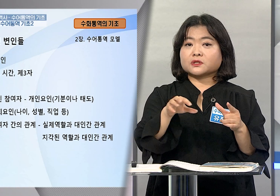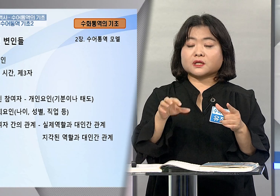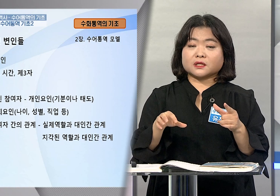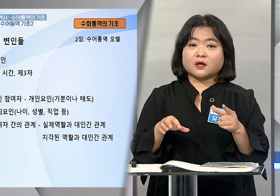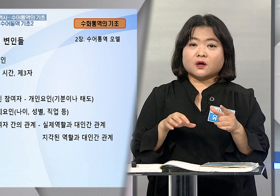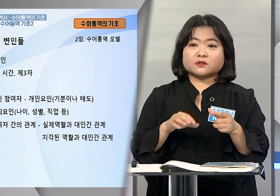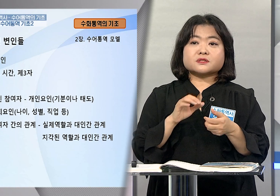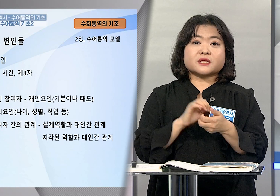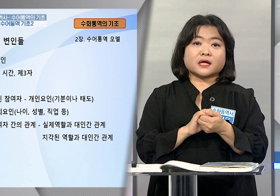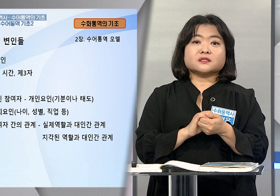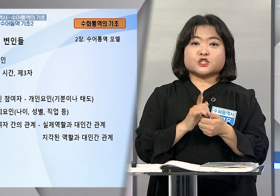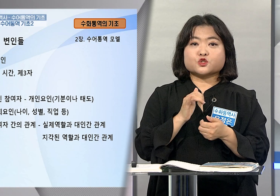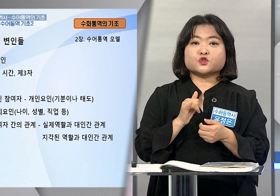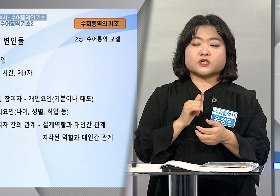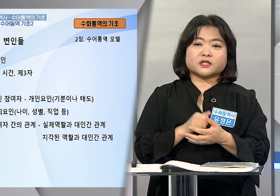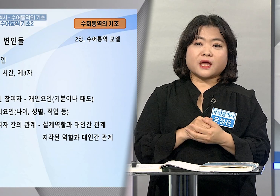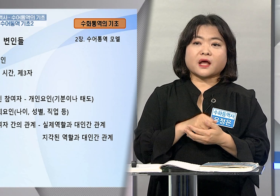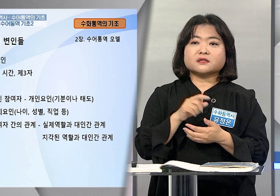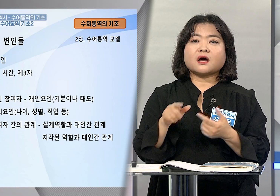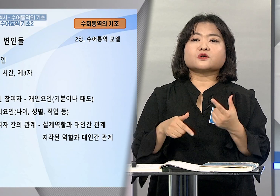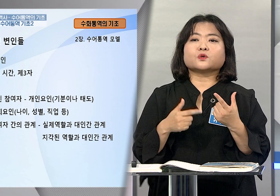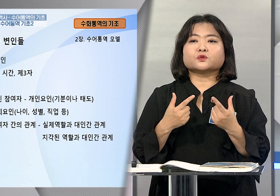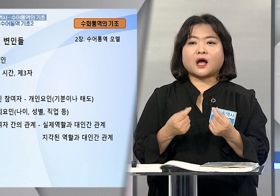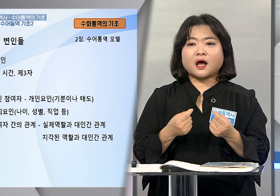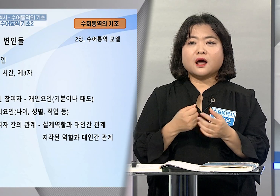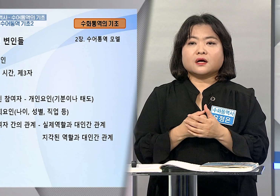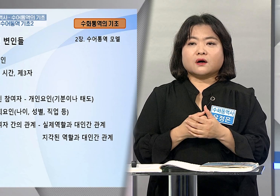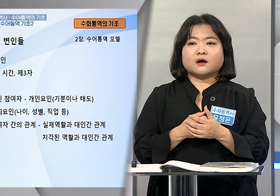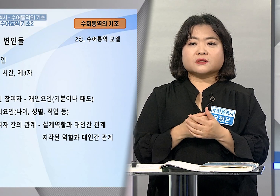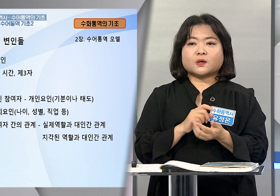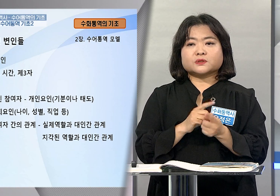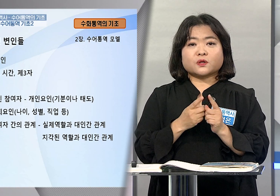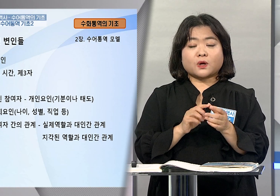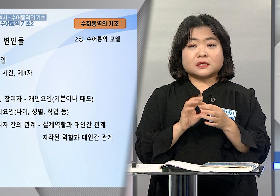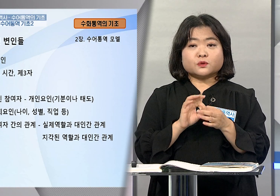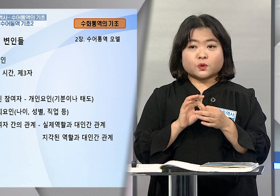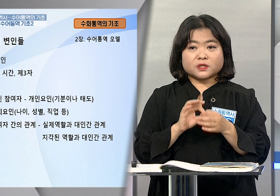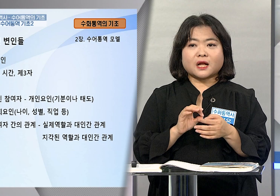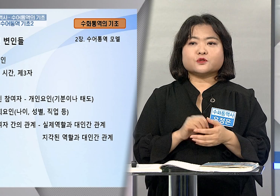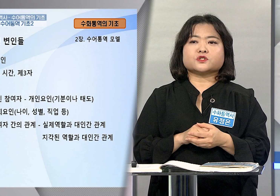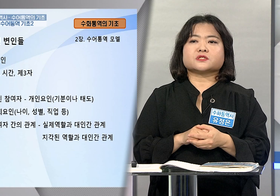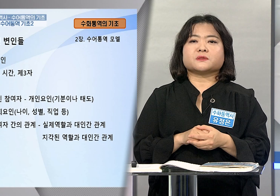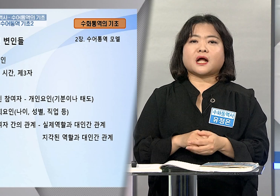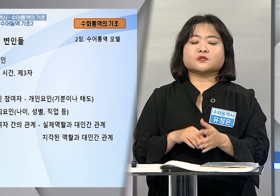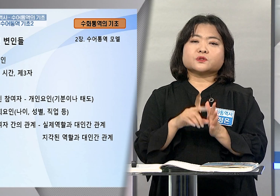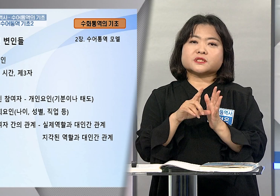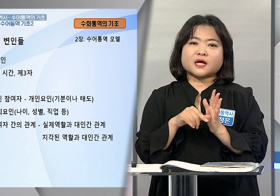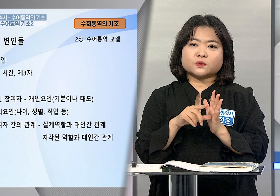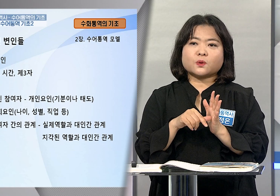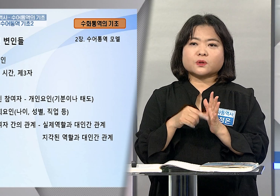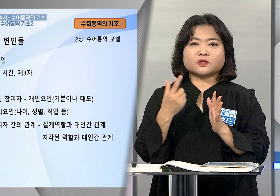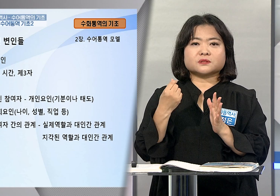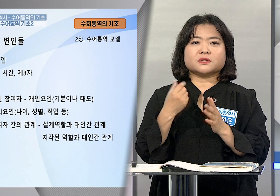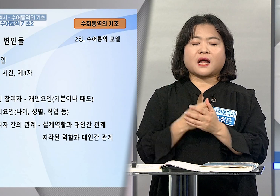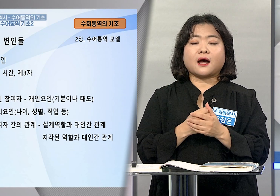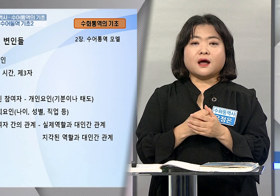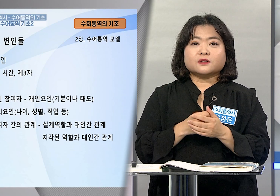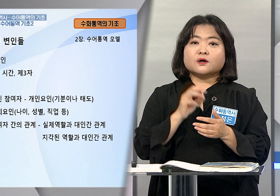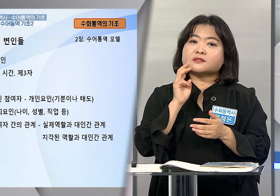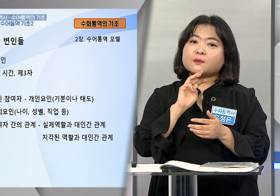장소적인 어떤 제약들이 있을 수 있는데 그러한 경우가 상호작용 관련 요인이라 할 수 있습니다. 그리고 시간도 그렇습니다.